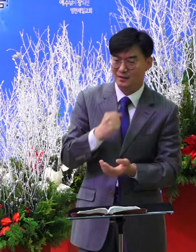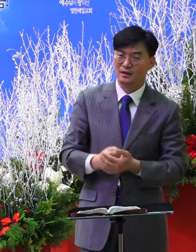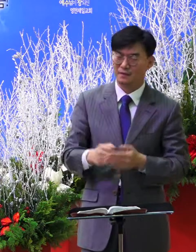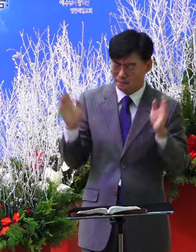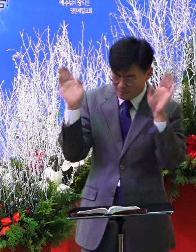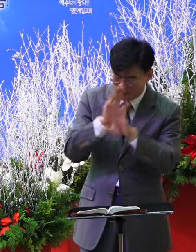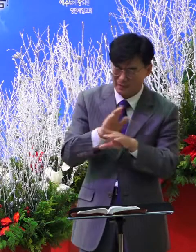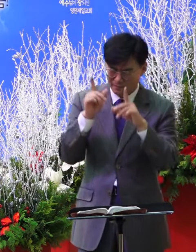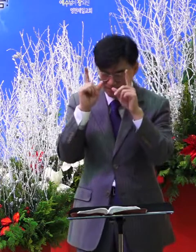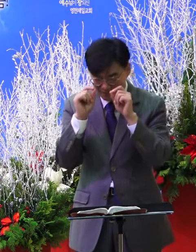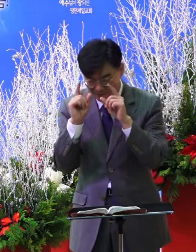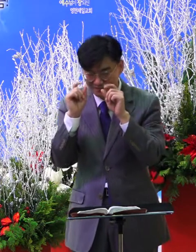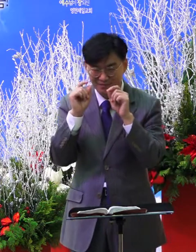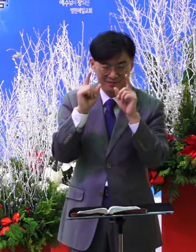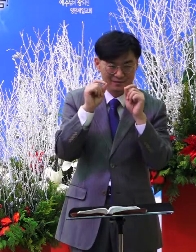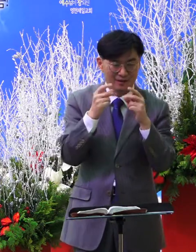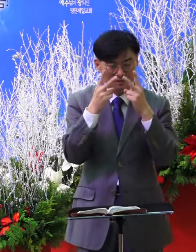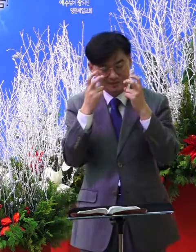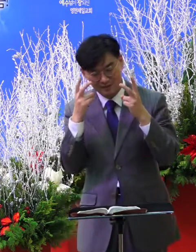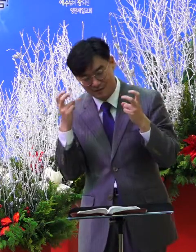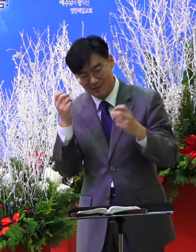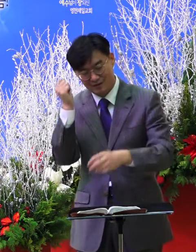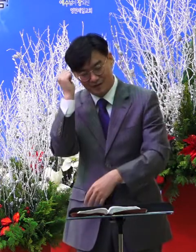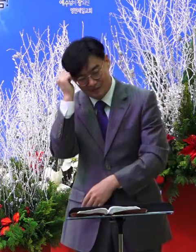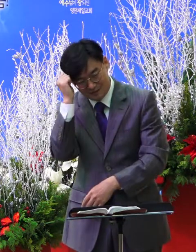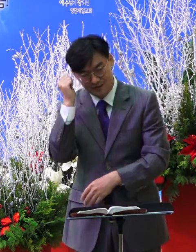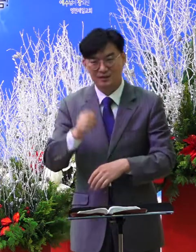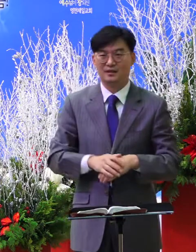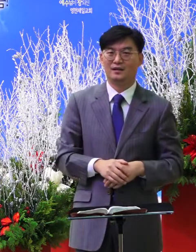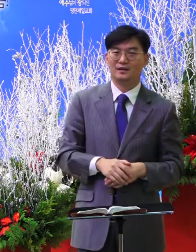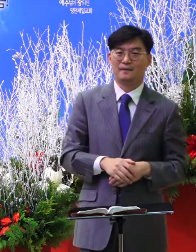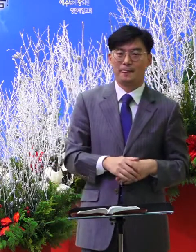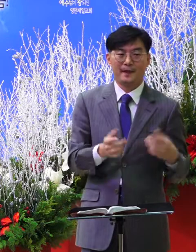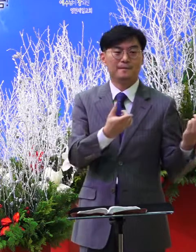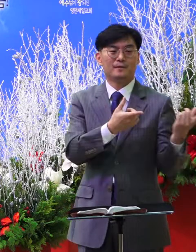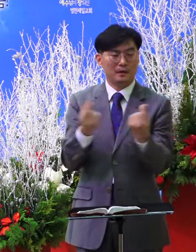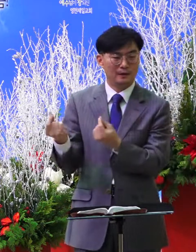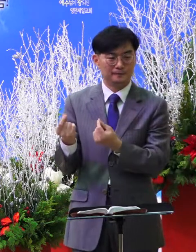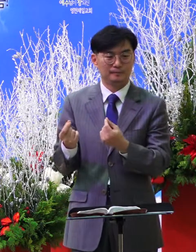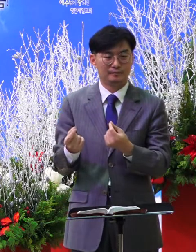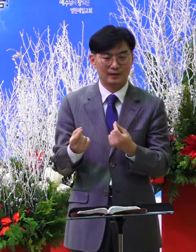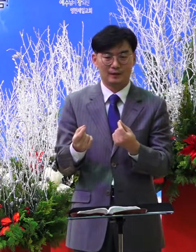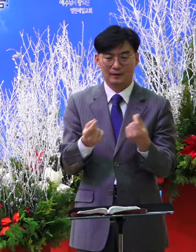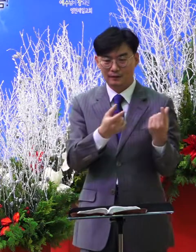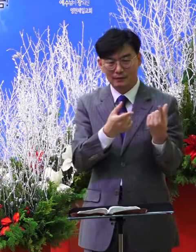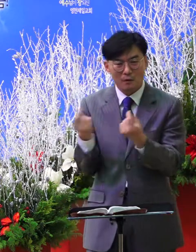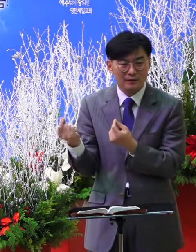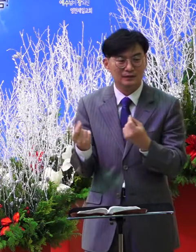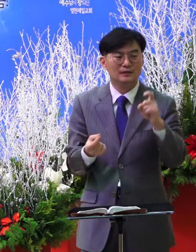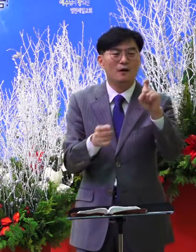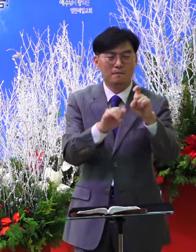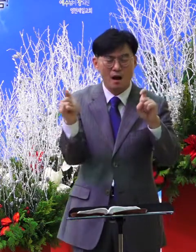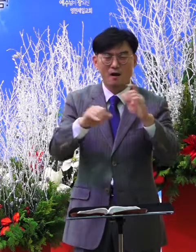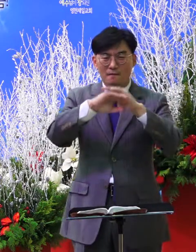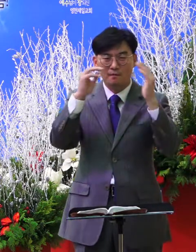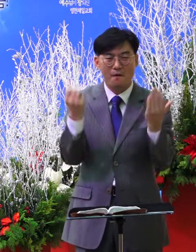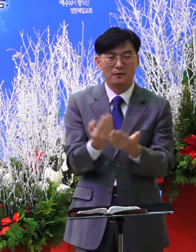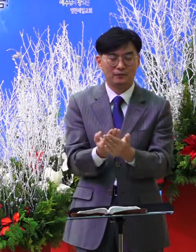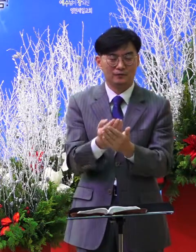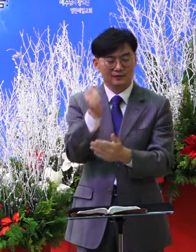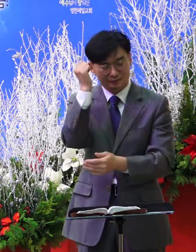졸며 다 잠이 들었습니다. 모두가 다 잠이 들었습니다. 5절 말씀에 보면 신랑이 덜이 오므로 다